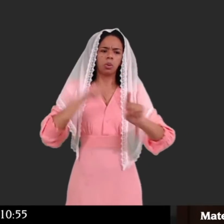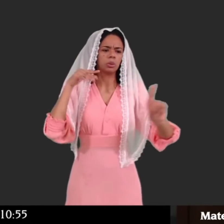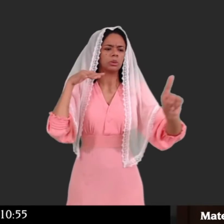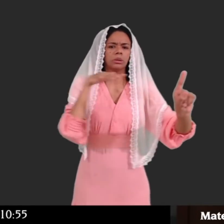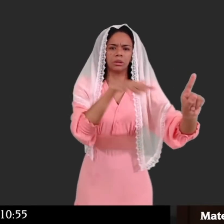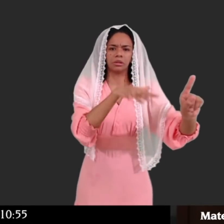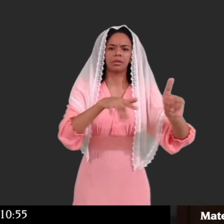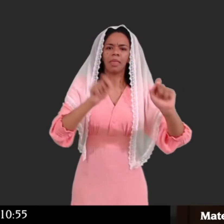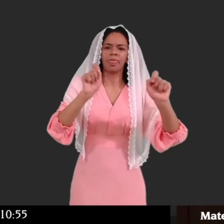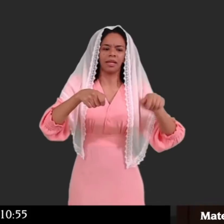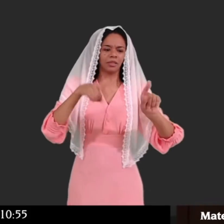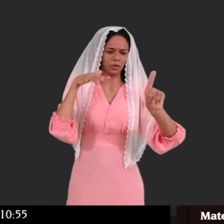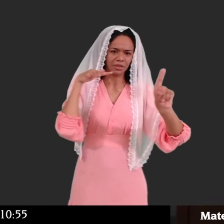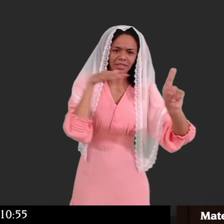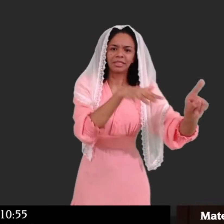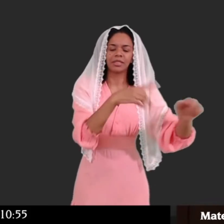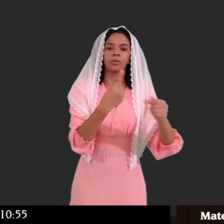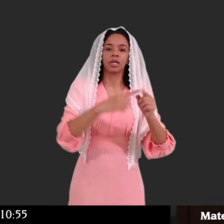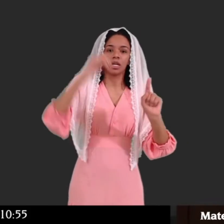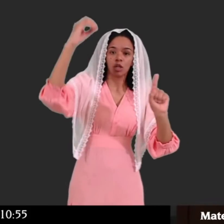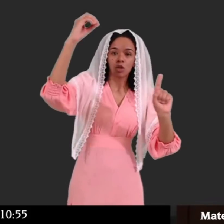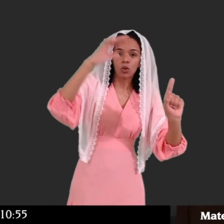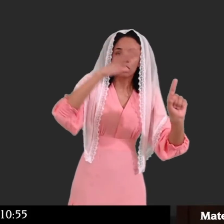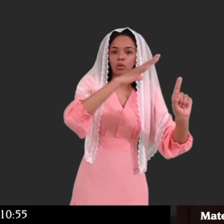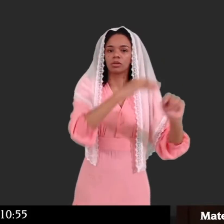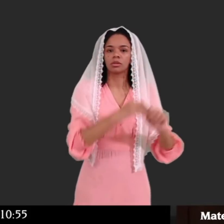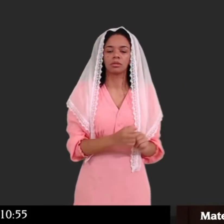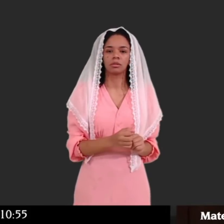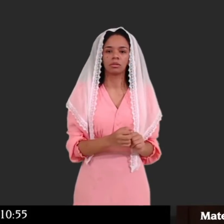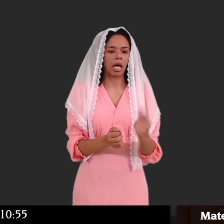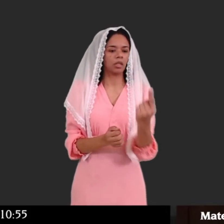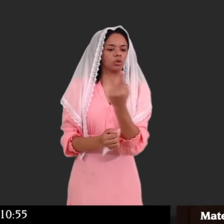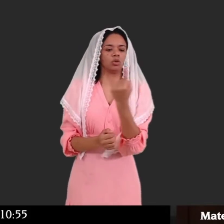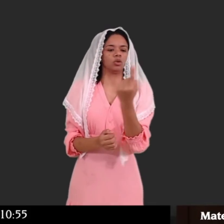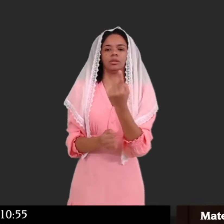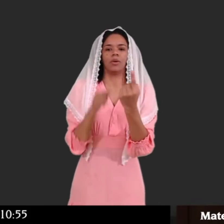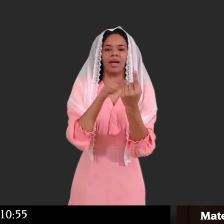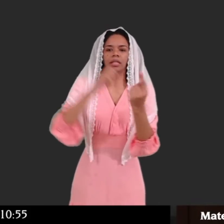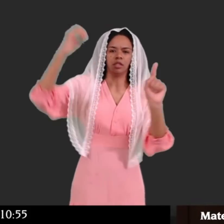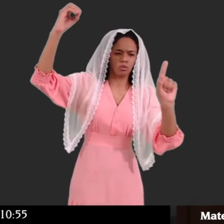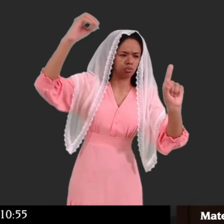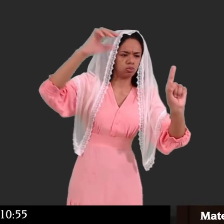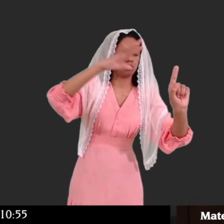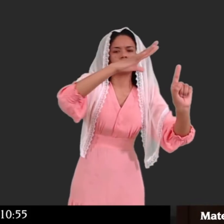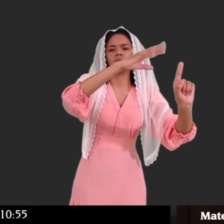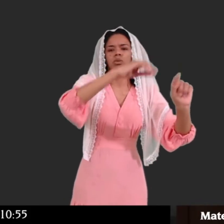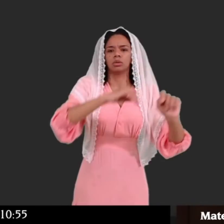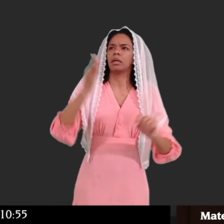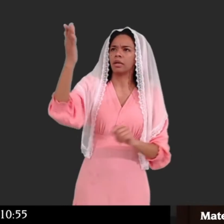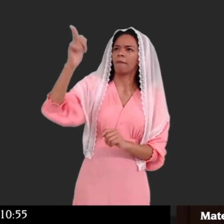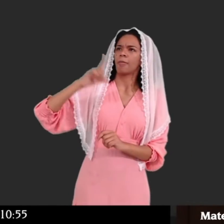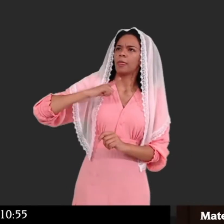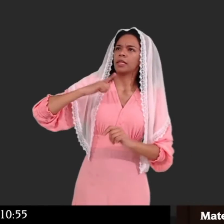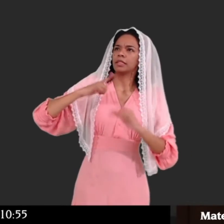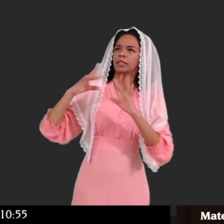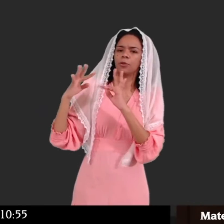mesmo, você pode também, eu não tenho ninguém, é ele que tem tudo. Eu não tenho propriedade sobre nenhum, esse povo